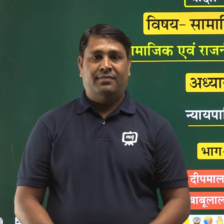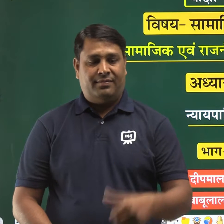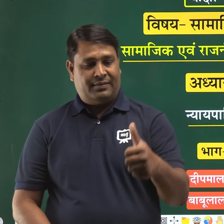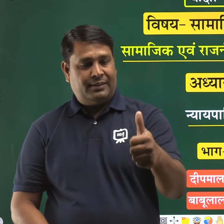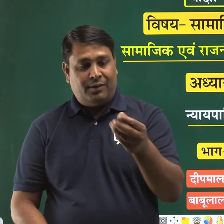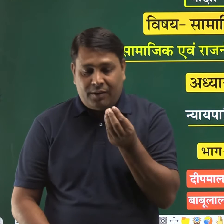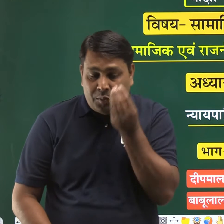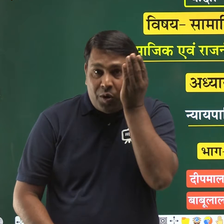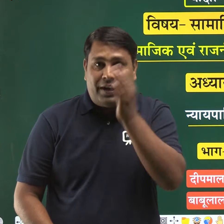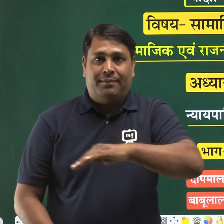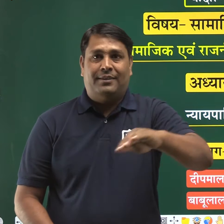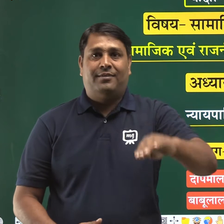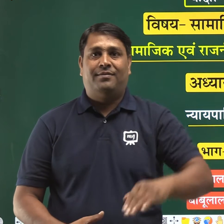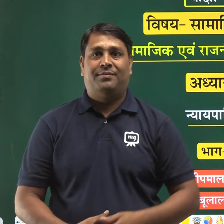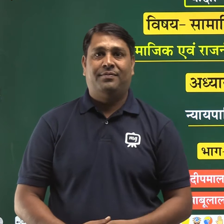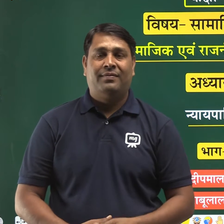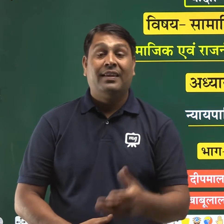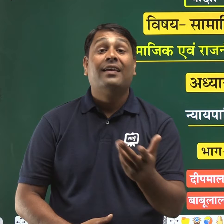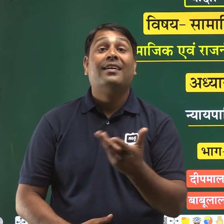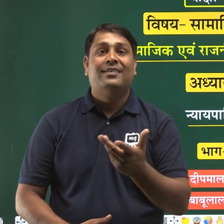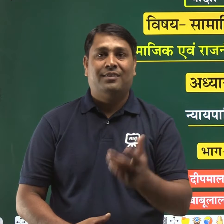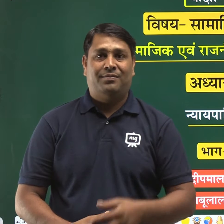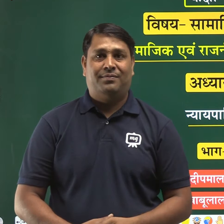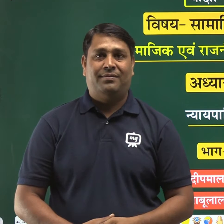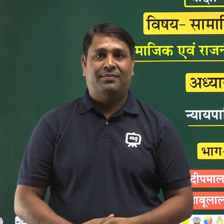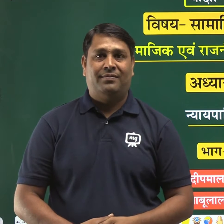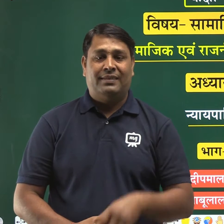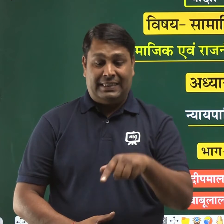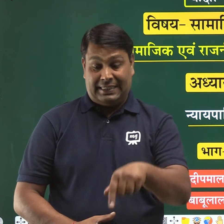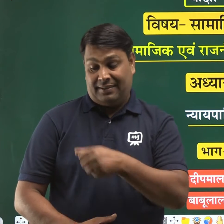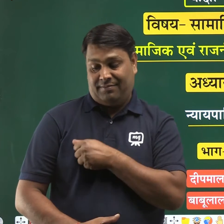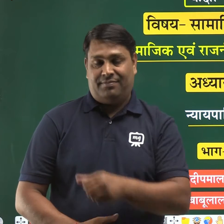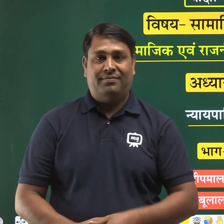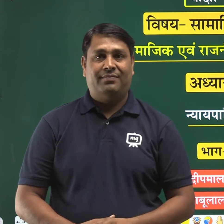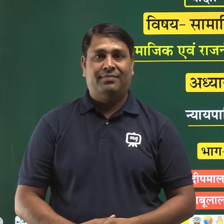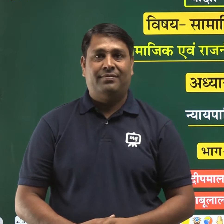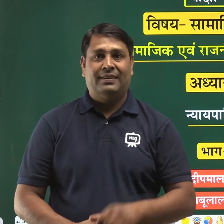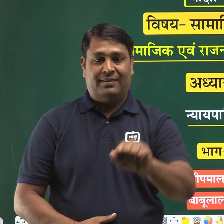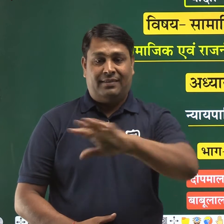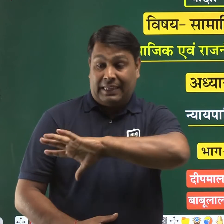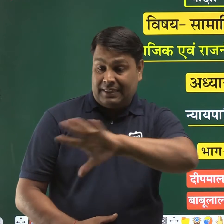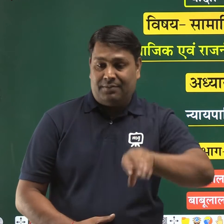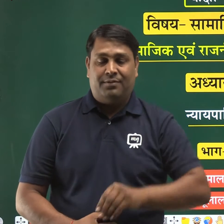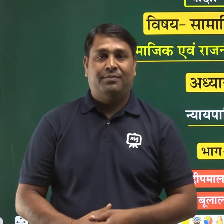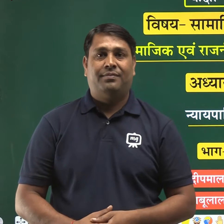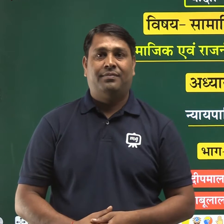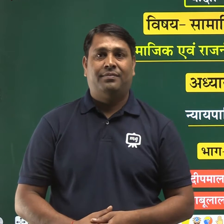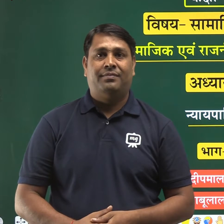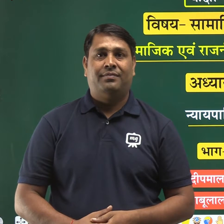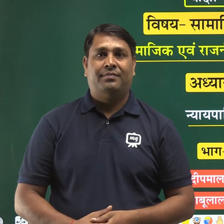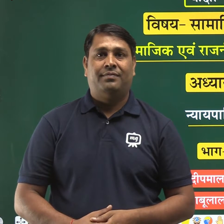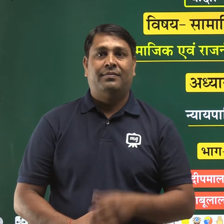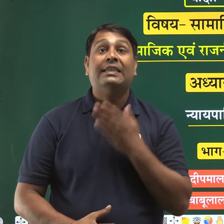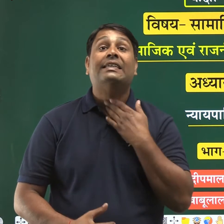गुड मॉर्निंग बच्चों, कैसे हो? आज हम आप सबको